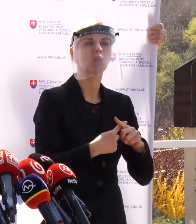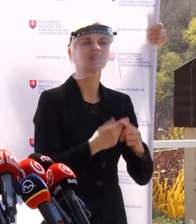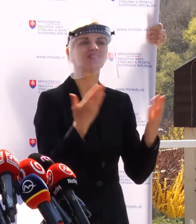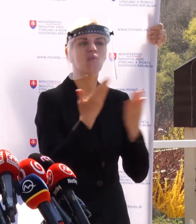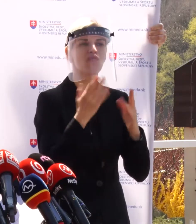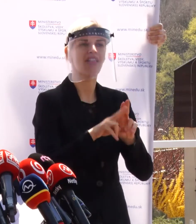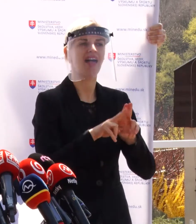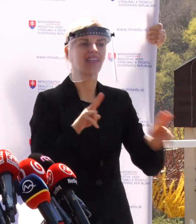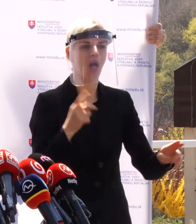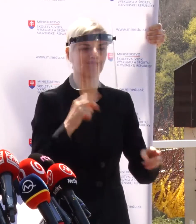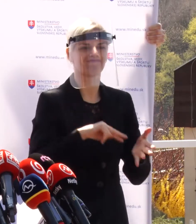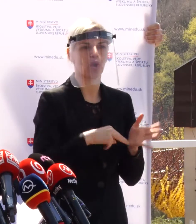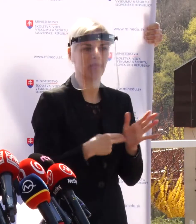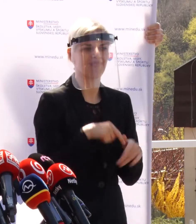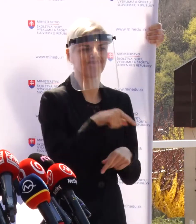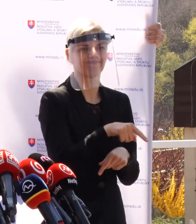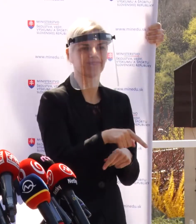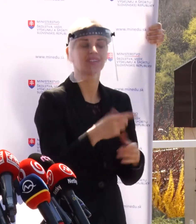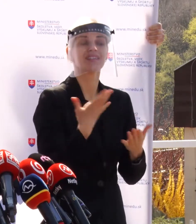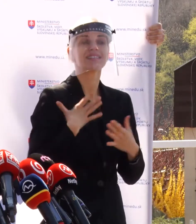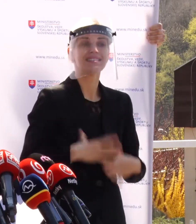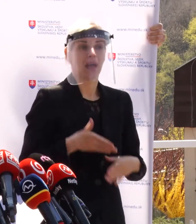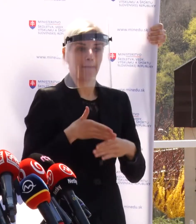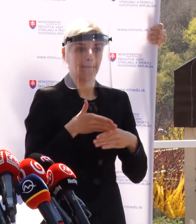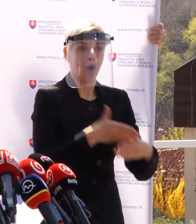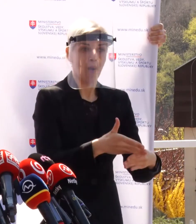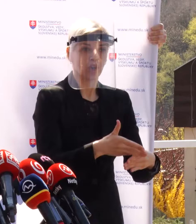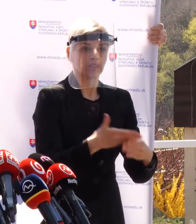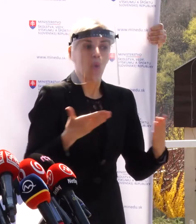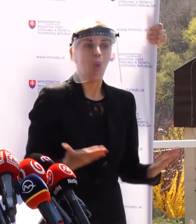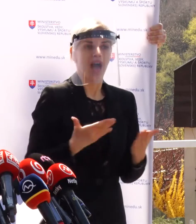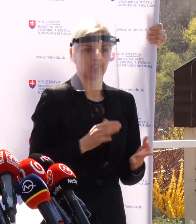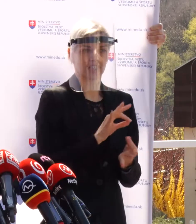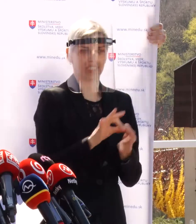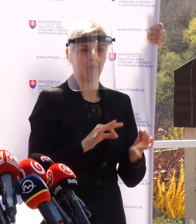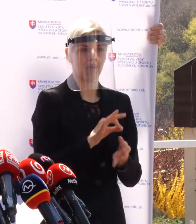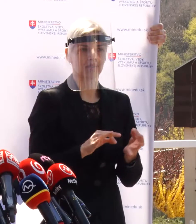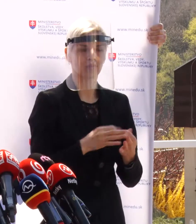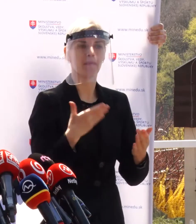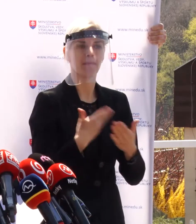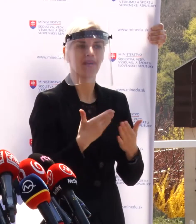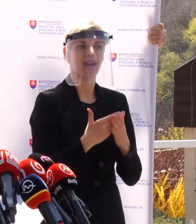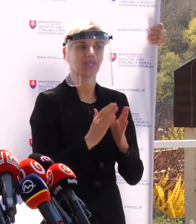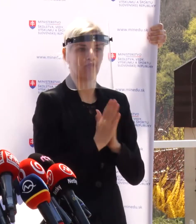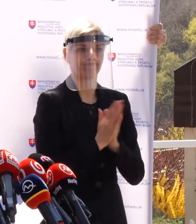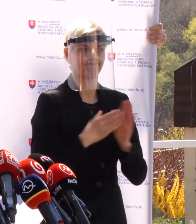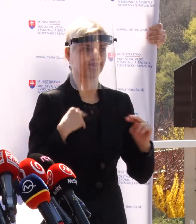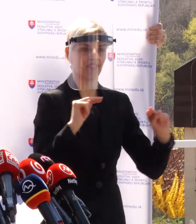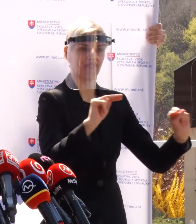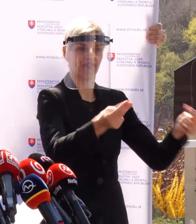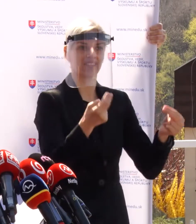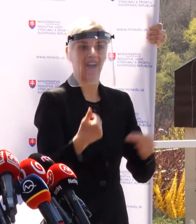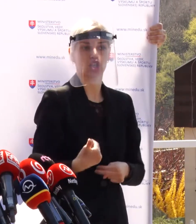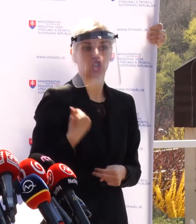preto chceme pomôcť a uľahčiť túto situáciu zvládnuť. A dovolte mi aj vyzvať